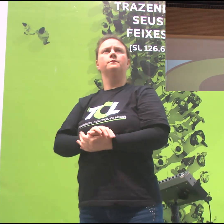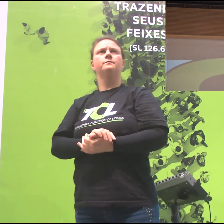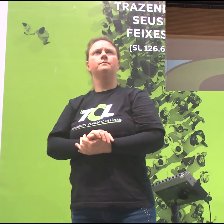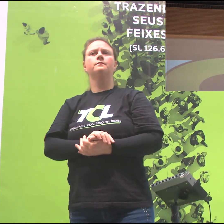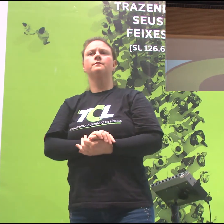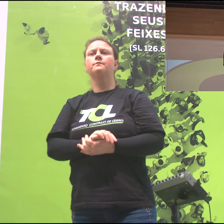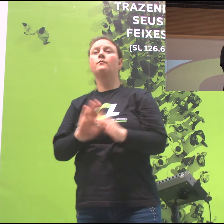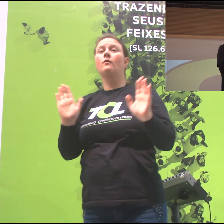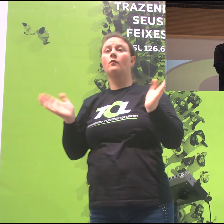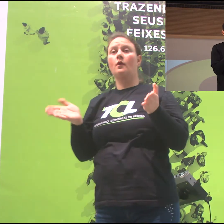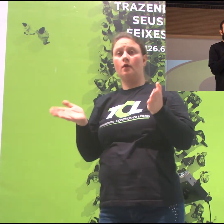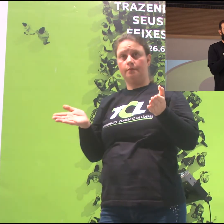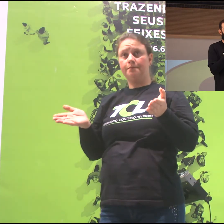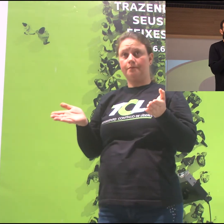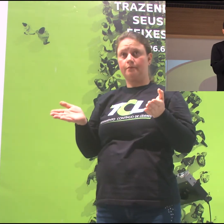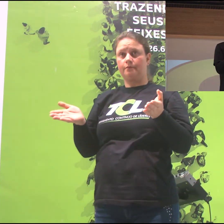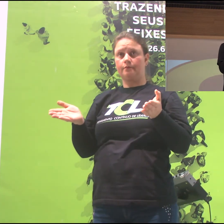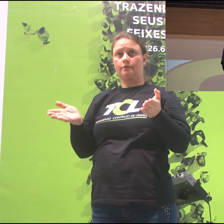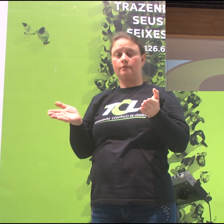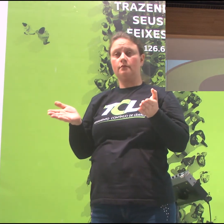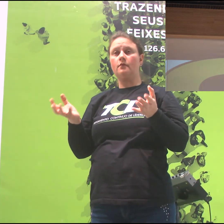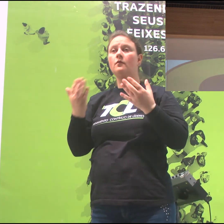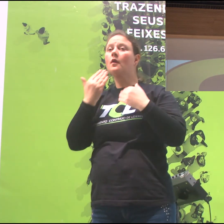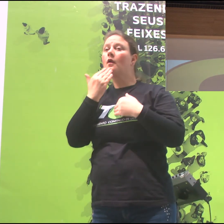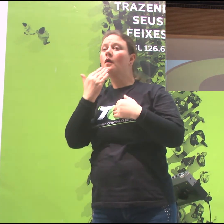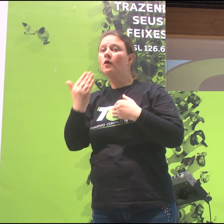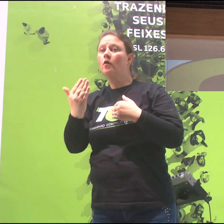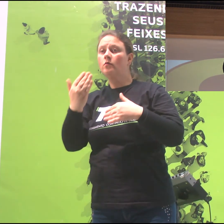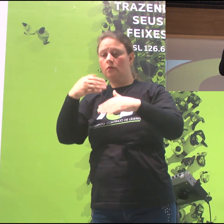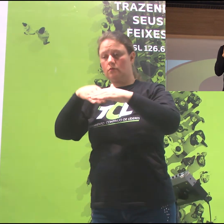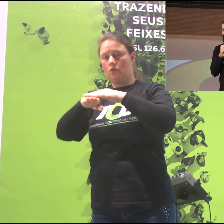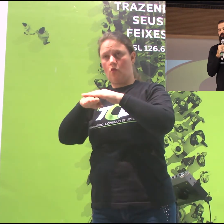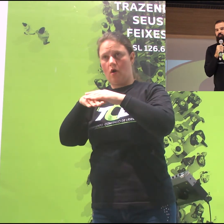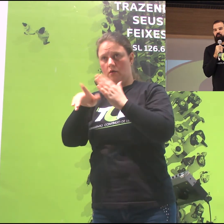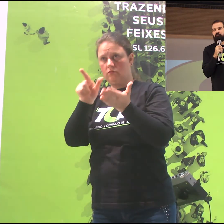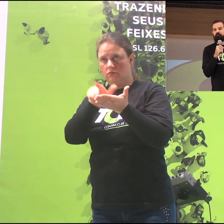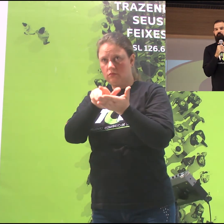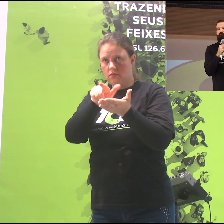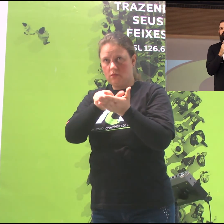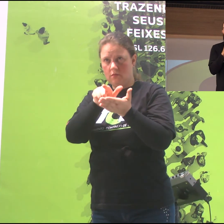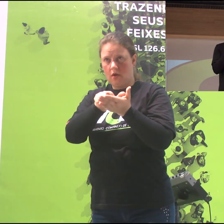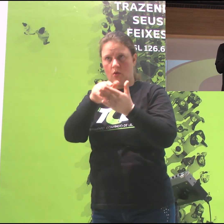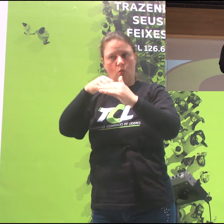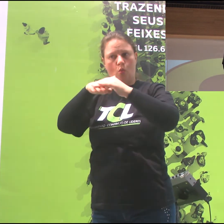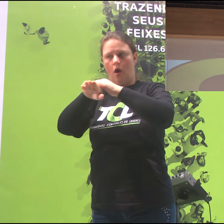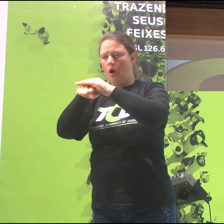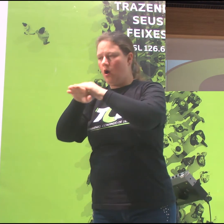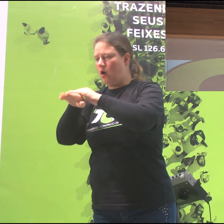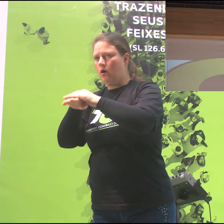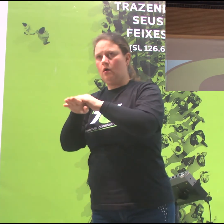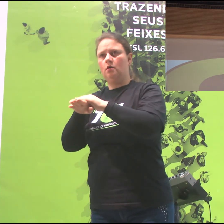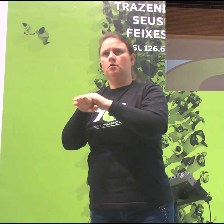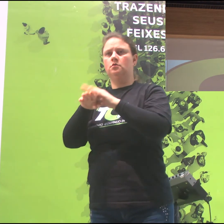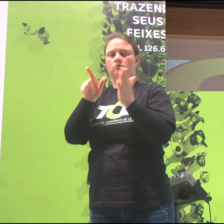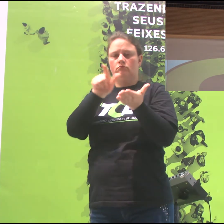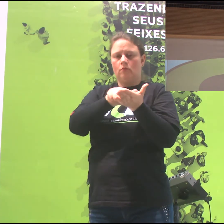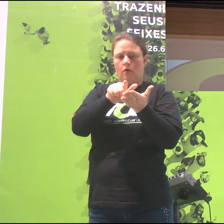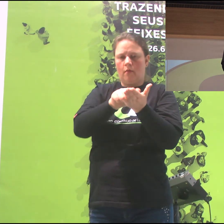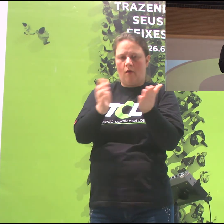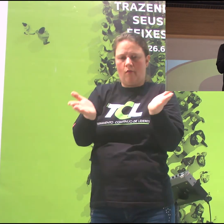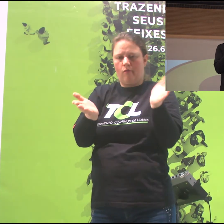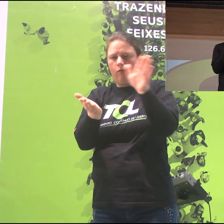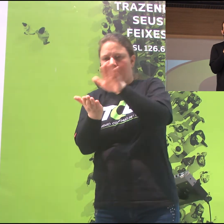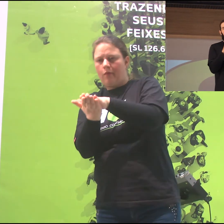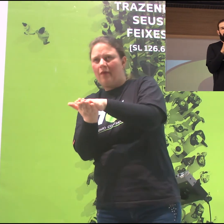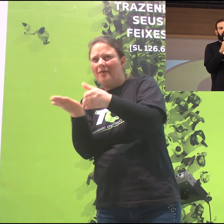Vamos lá. Queria fazer algo com vocês. Vou pedir para vocês guardarem a folhinha aí no